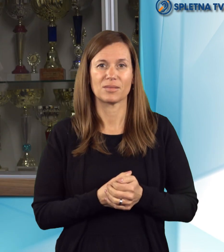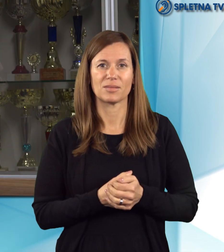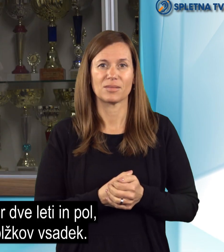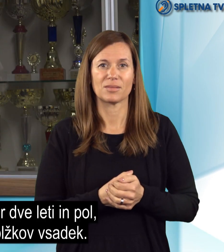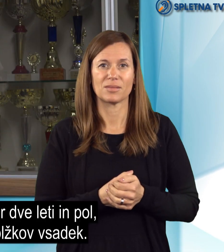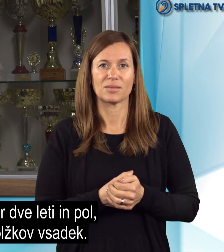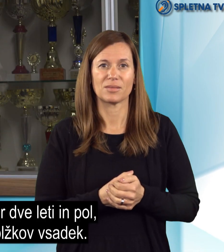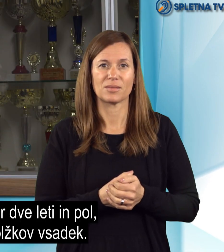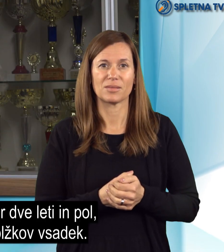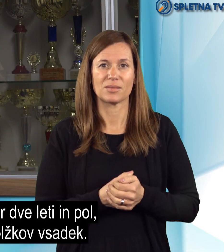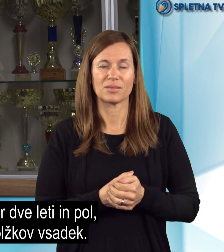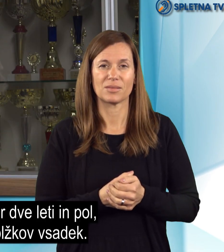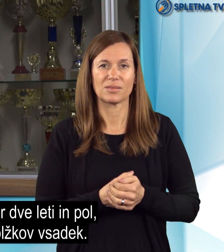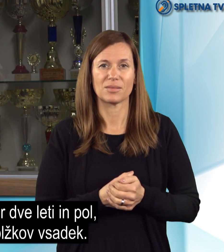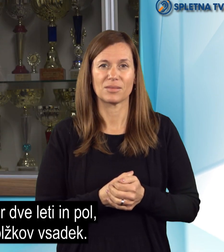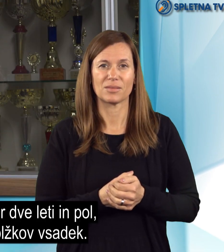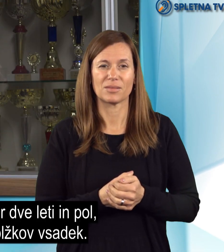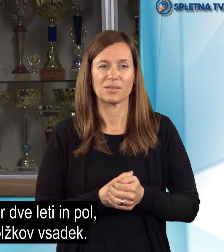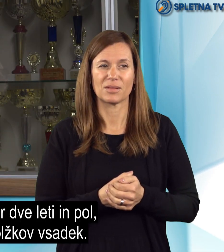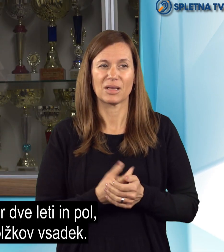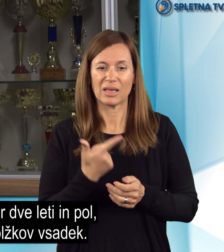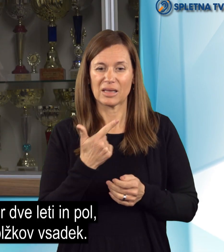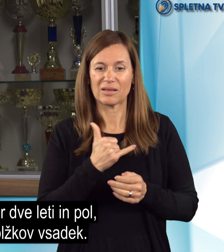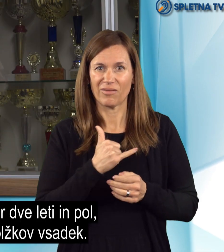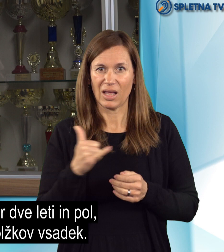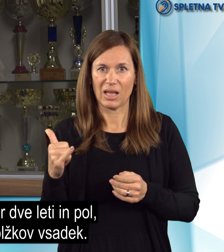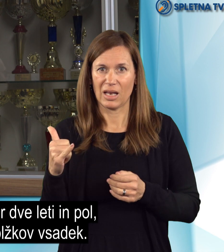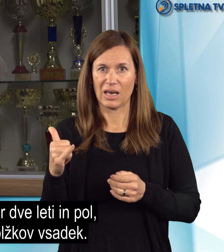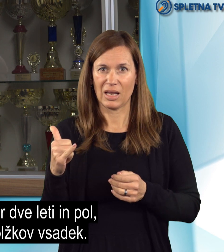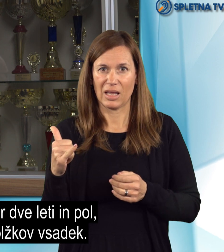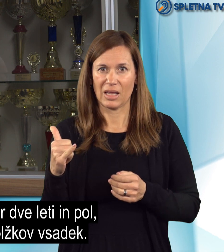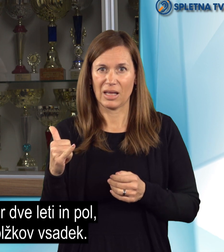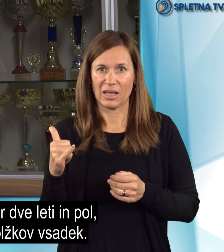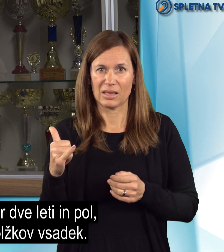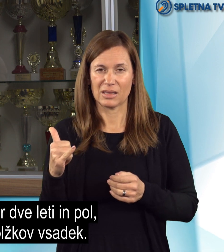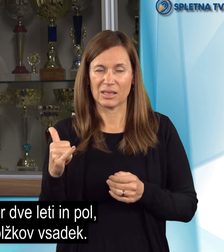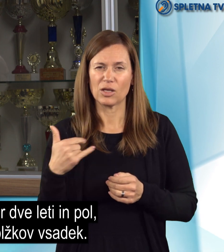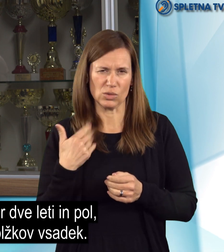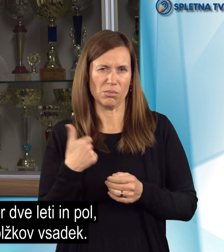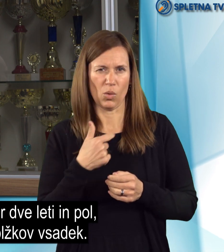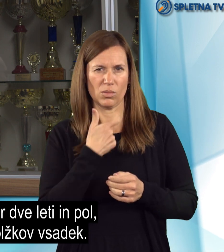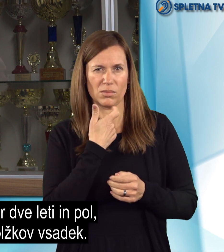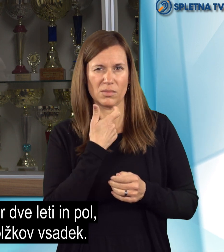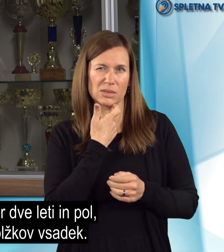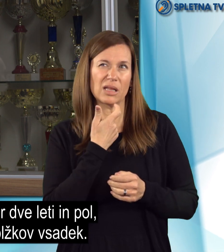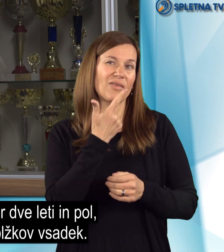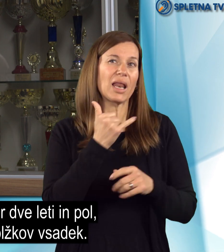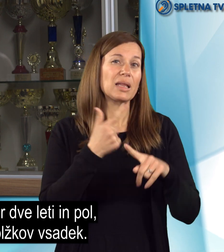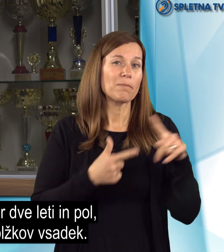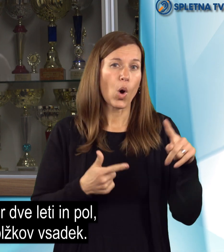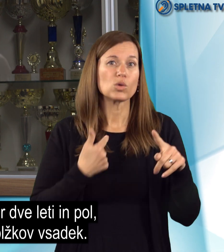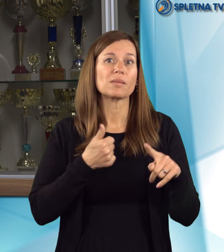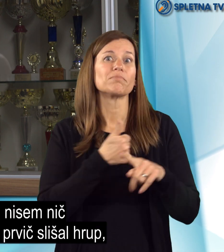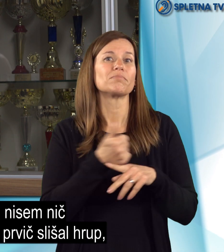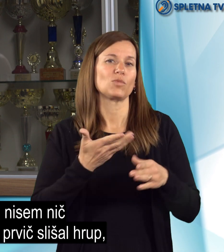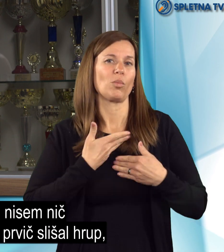Ko sem po 2 leti pol sem dobil polžev vsadek. In ko sem